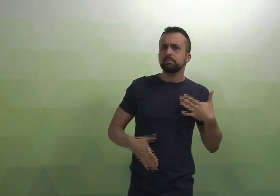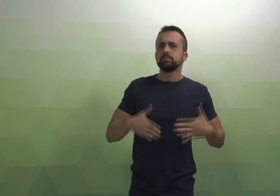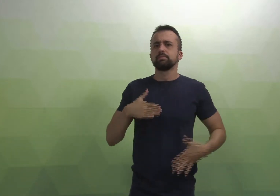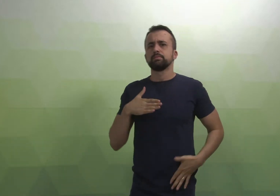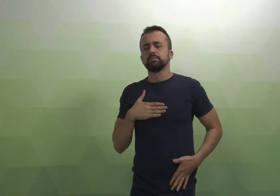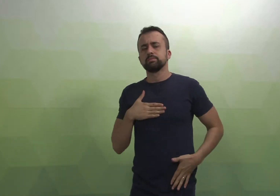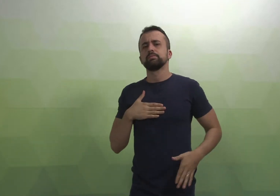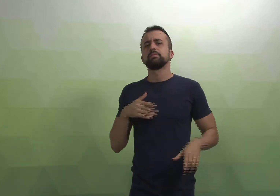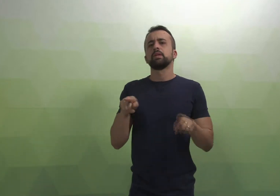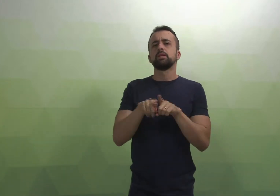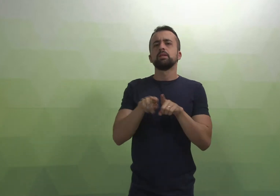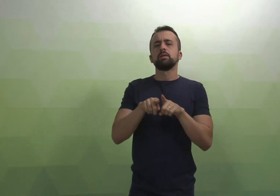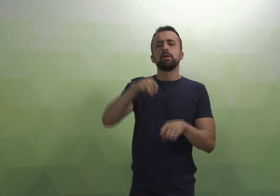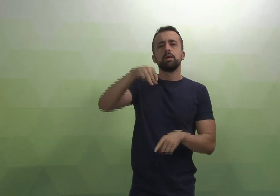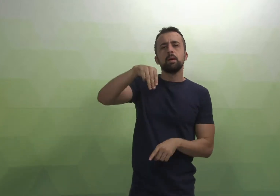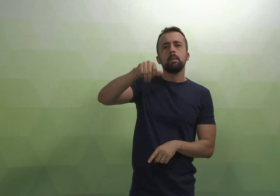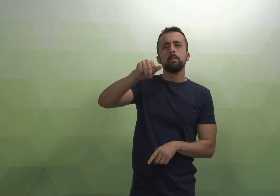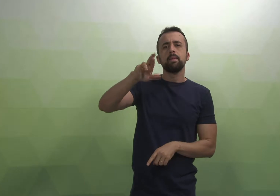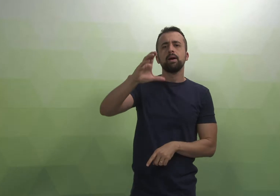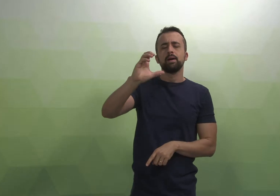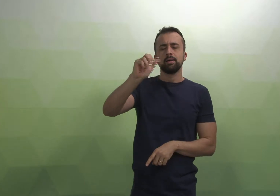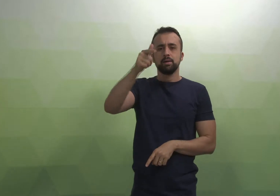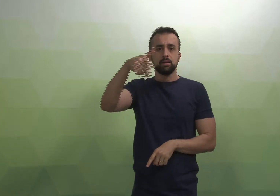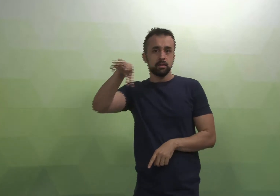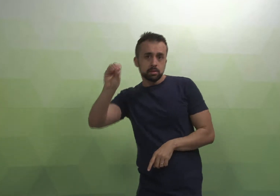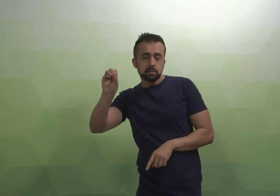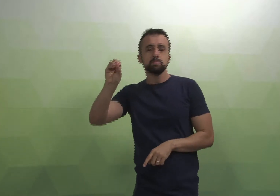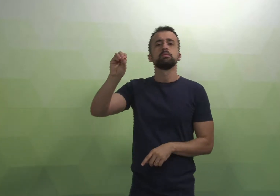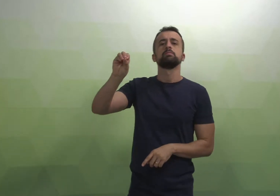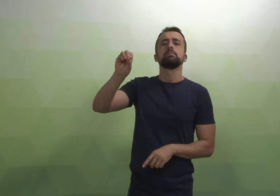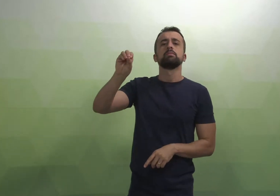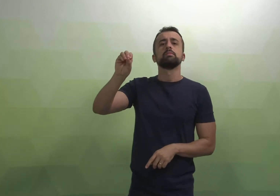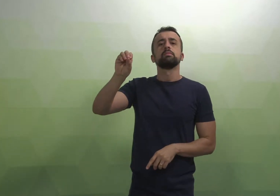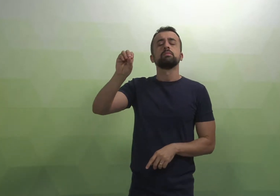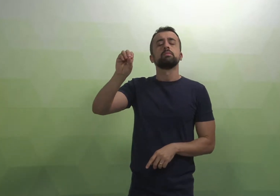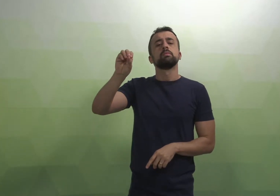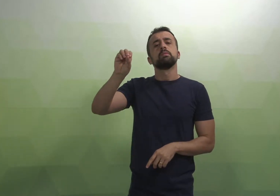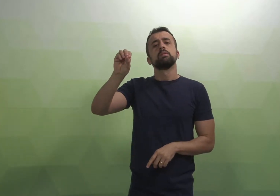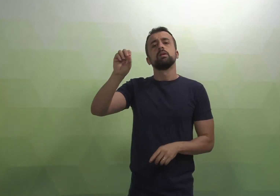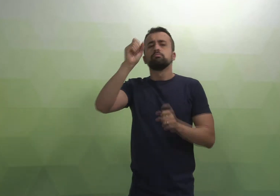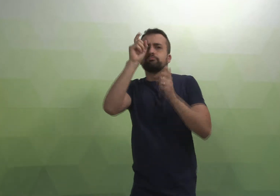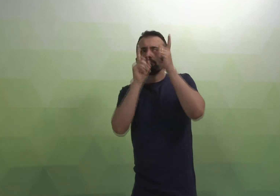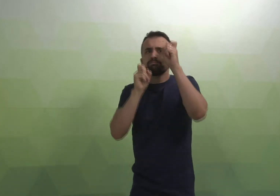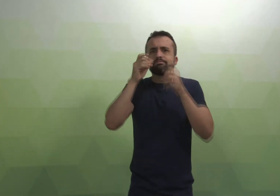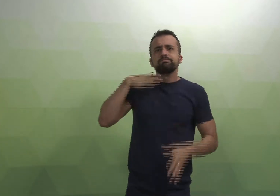A expressão não manual, ou marcação não manual,